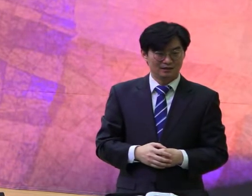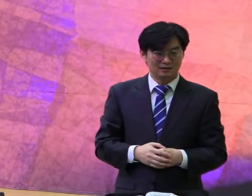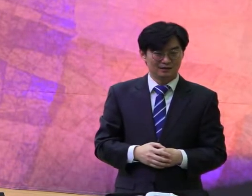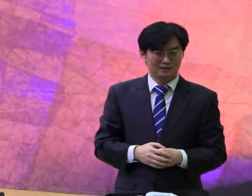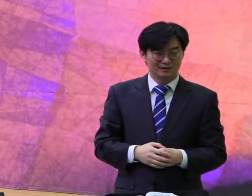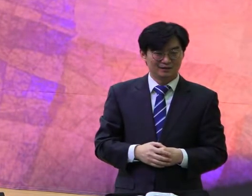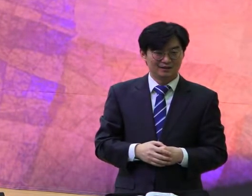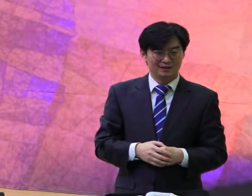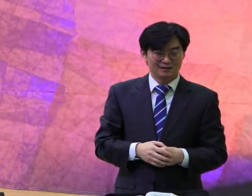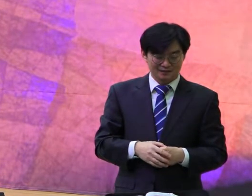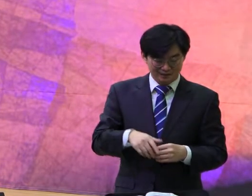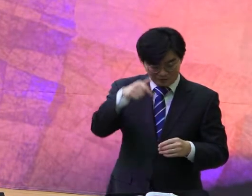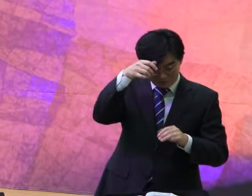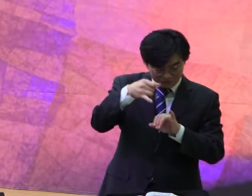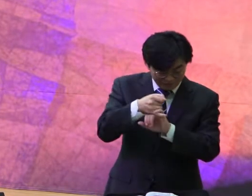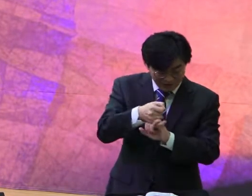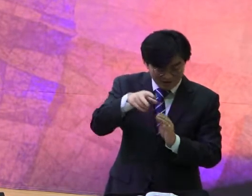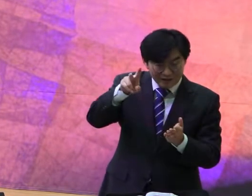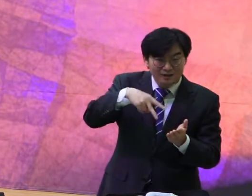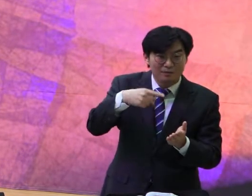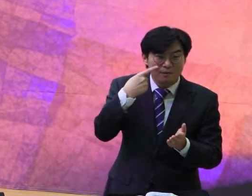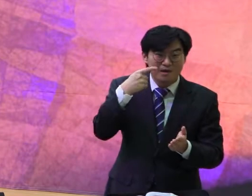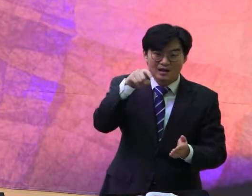일어납니다라고 이사야서에서 그려주고 있는 것입니다.